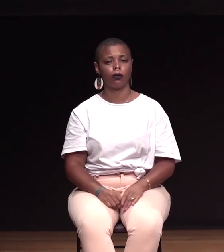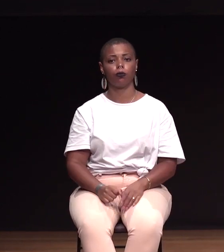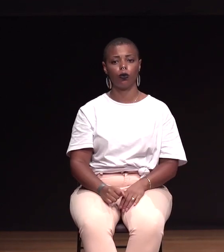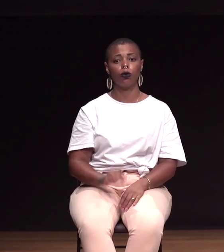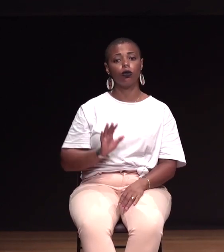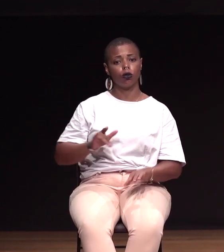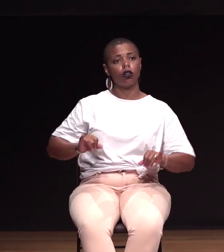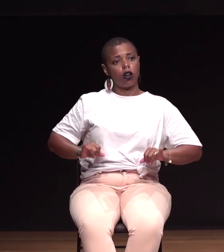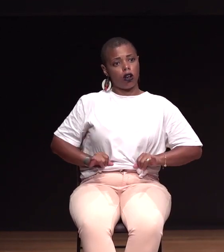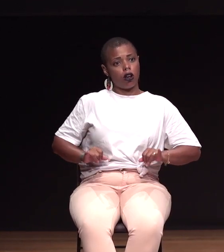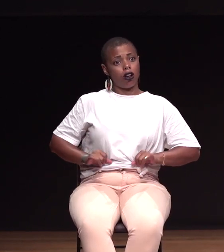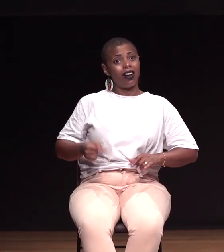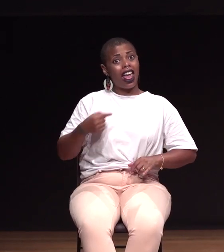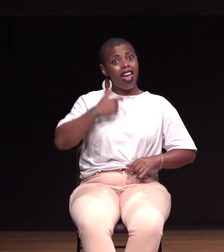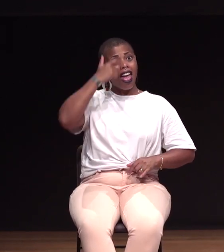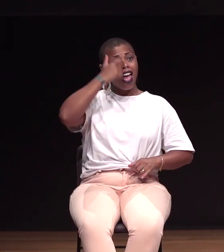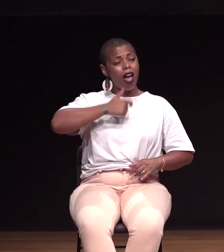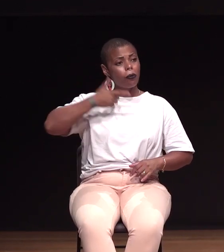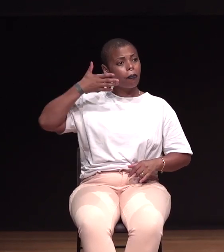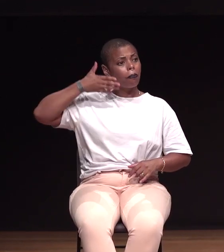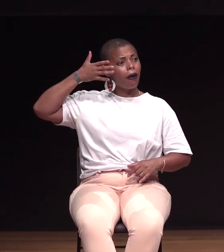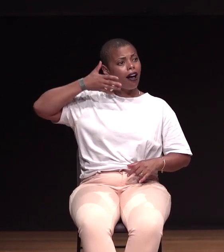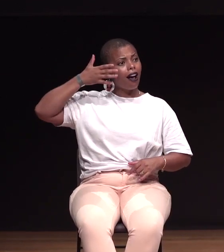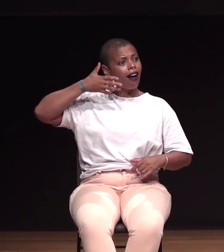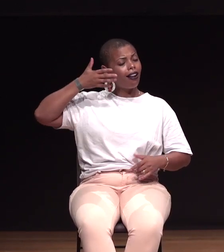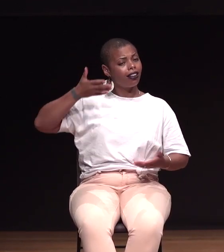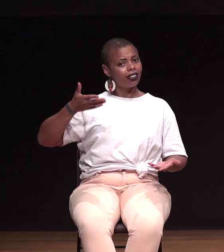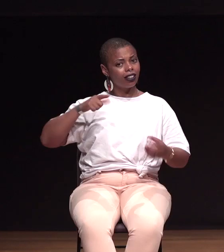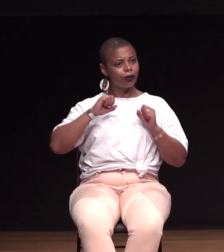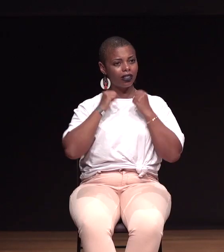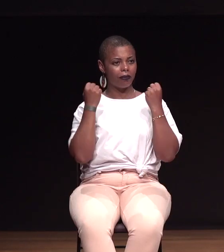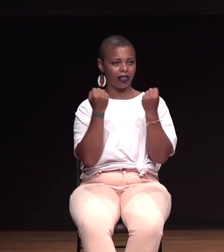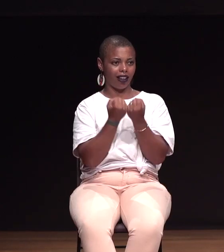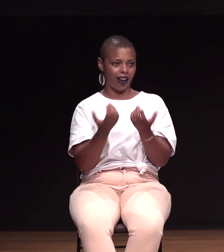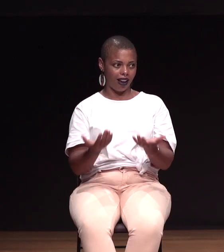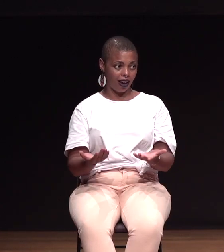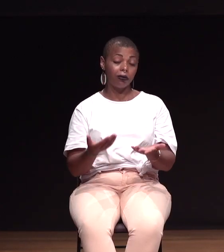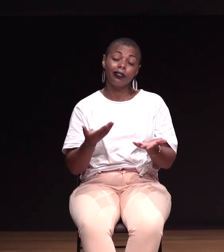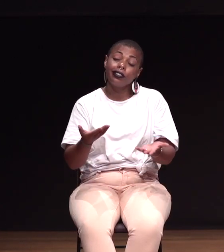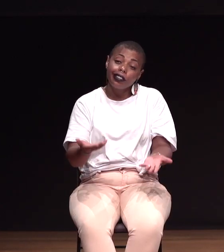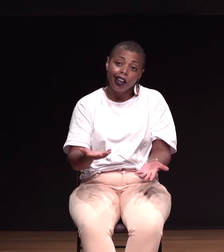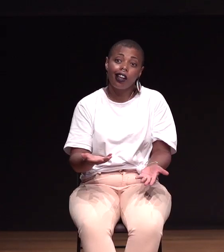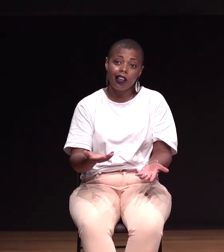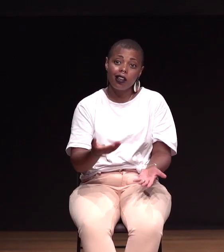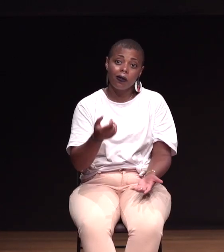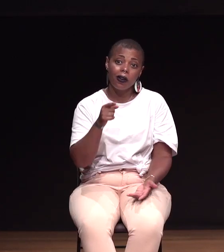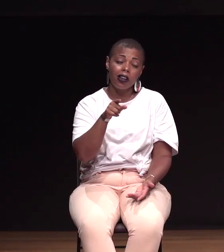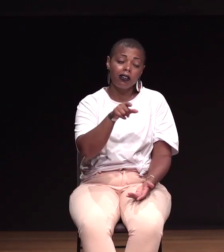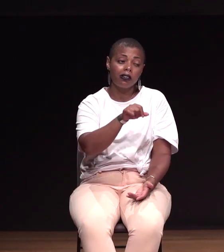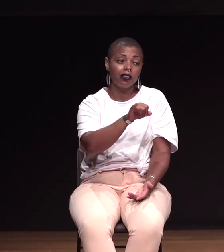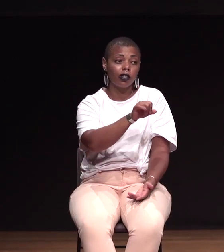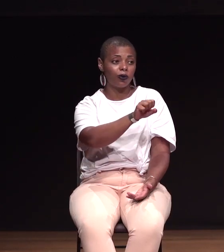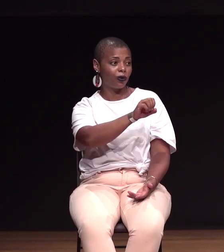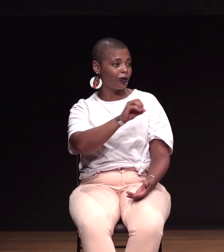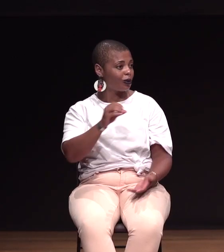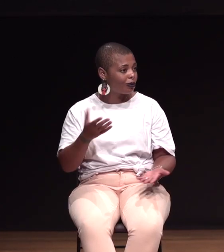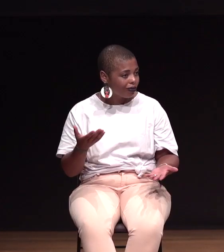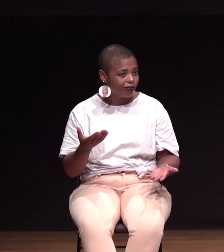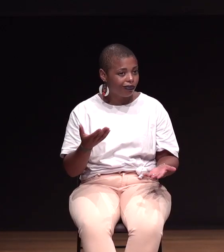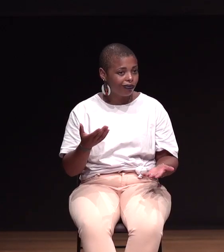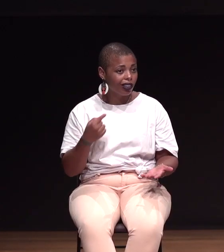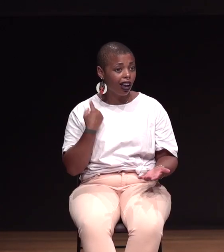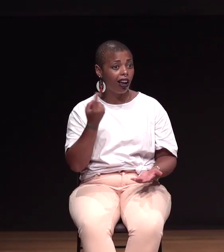na condição de palestrante desse seminário. Então, é isso. E a gente